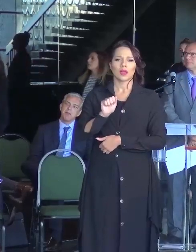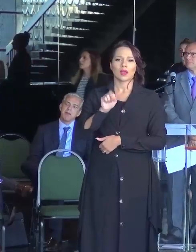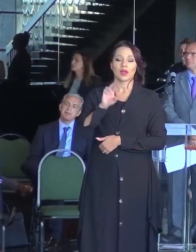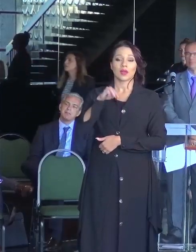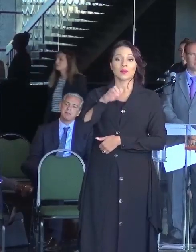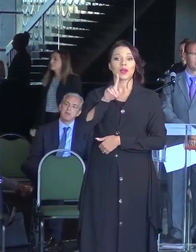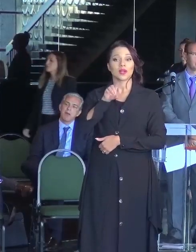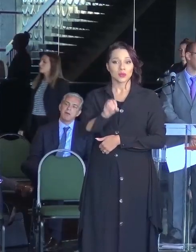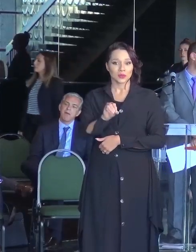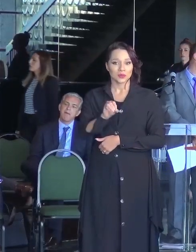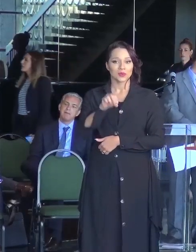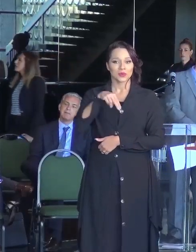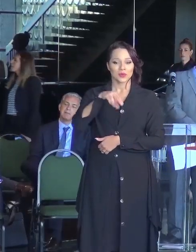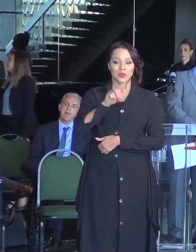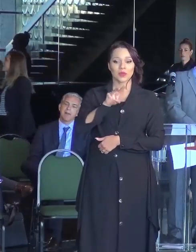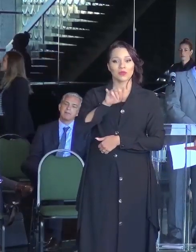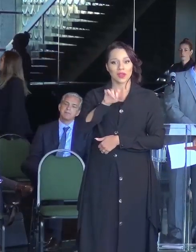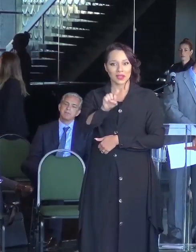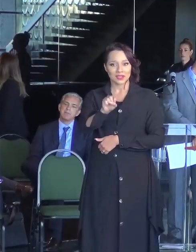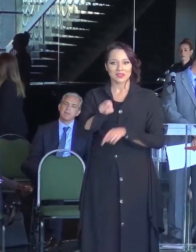Armando Rovai,